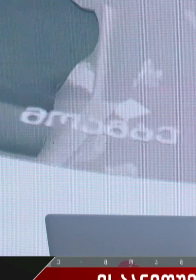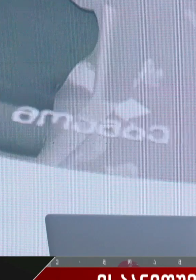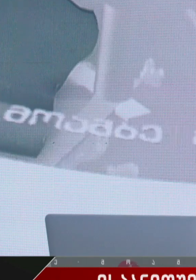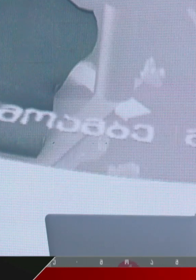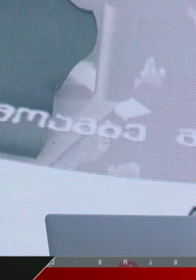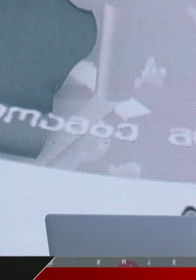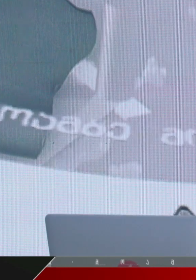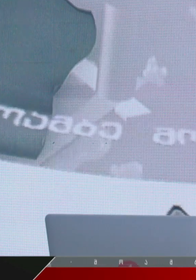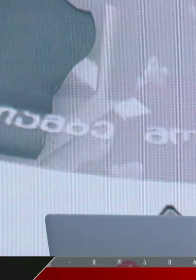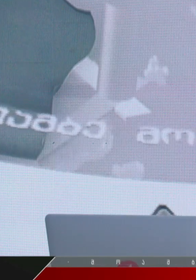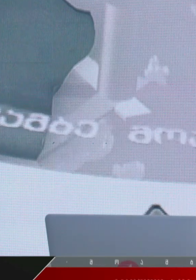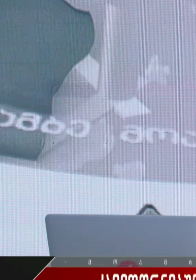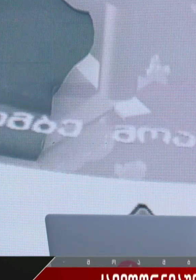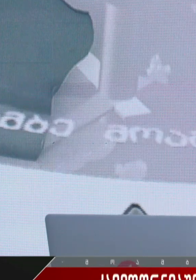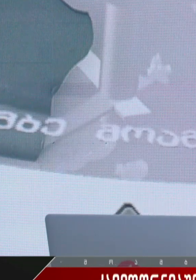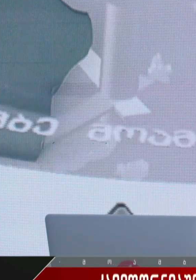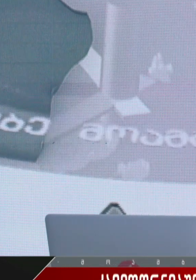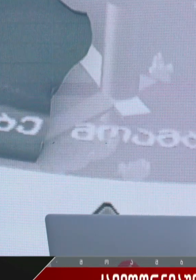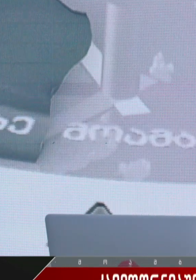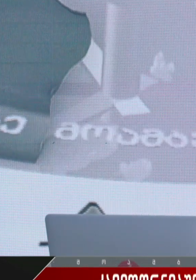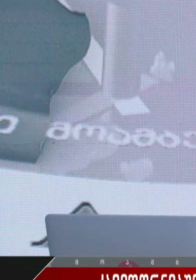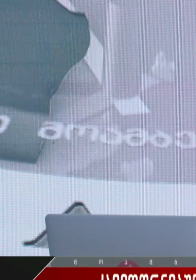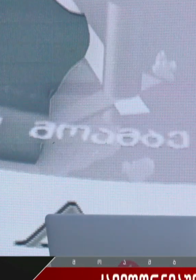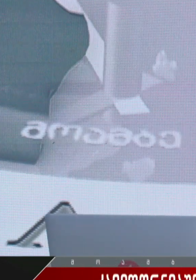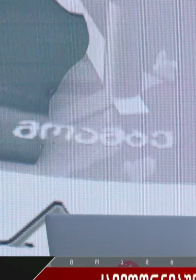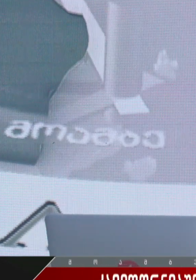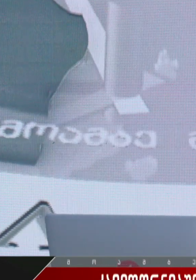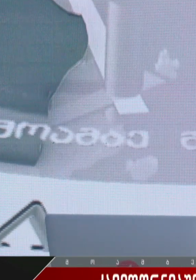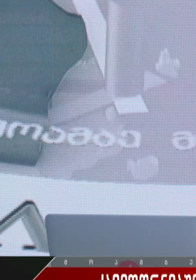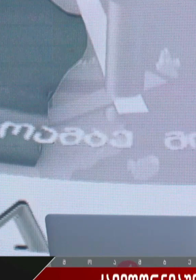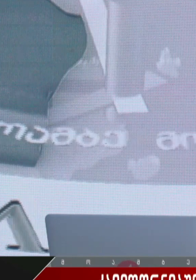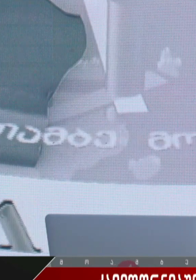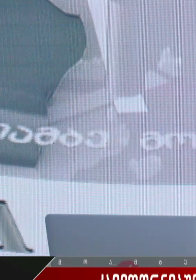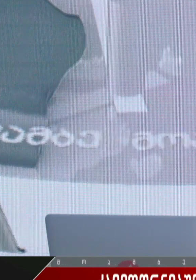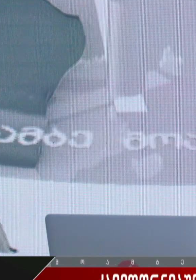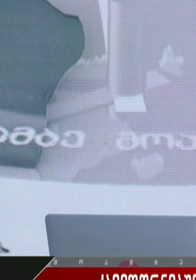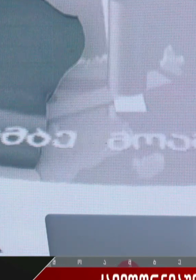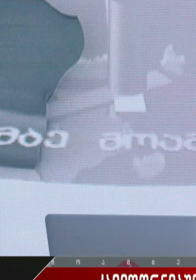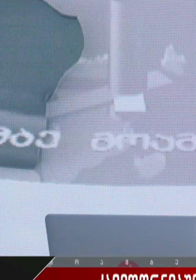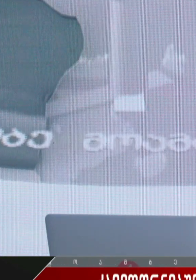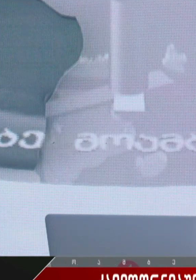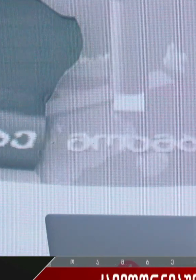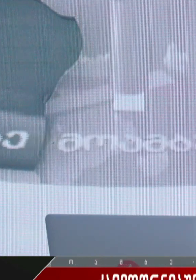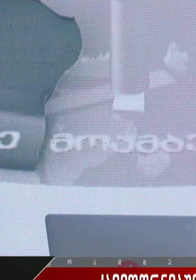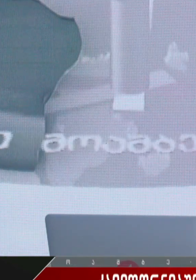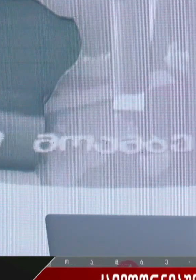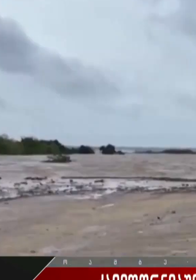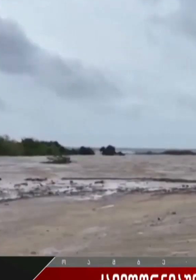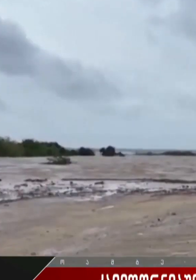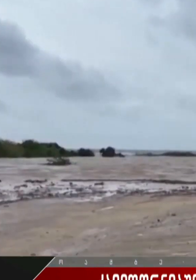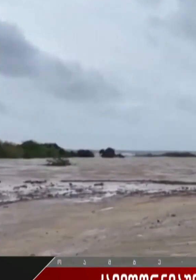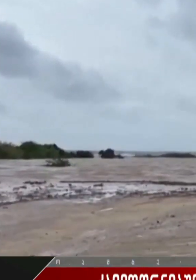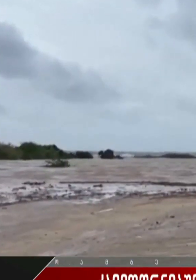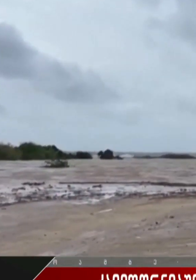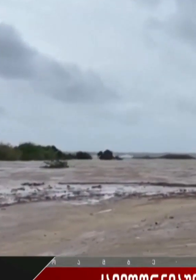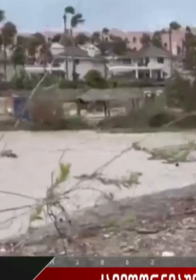كارشخالي هيلاريز غاموكي كاليفورنيا شتاتشي شساد زلوات قالدي دوبا دايتس اسمسالو دنلي سابتخي شساخب امريكي شيرتي بولي شتاتي بيس خيلي سوبلي با موساخلي وبا سابتخي